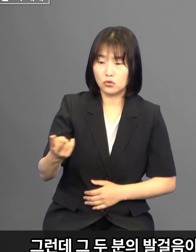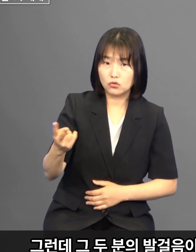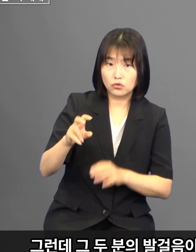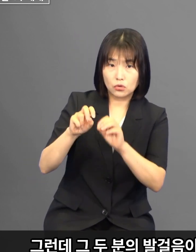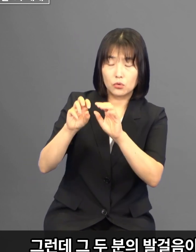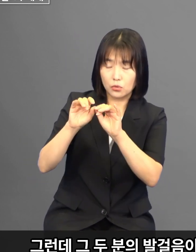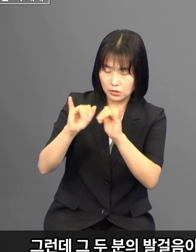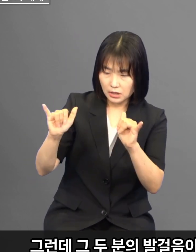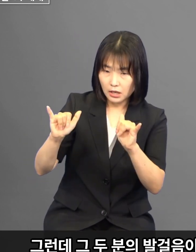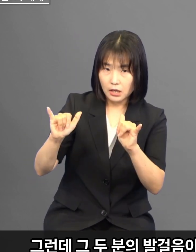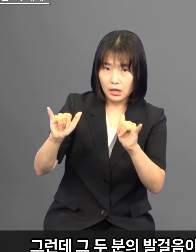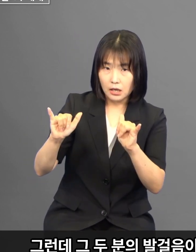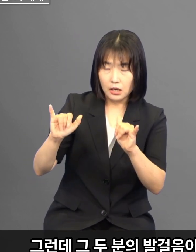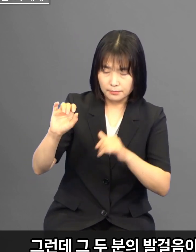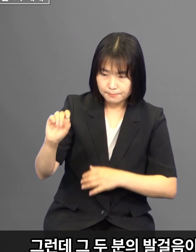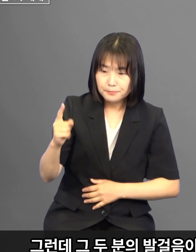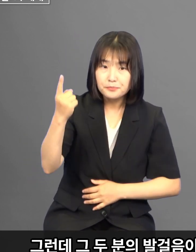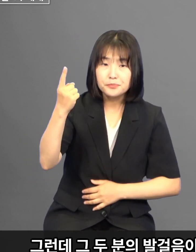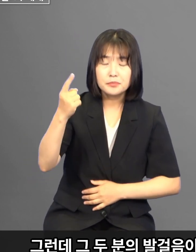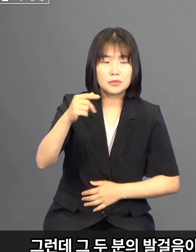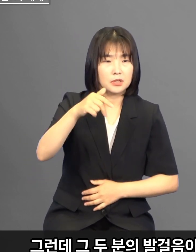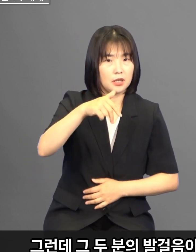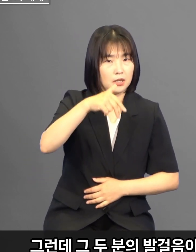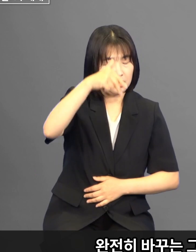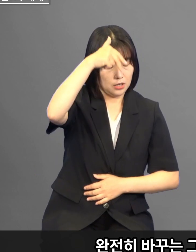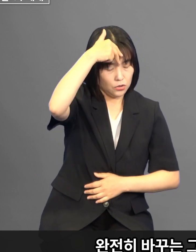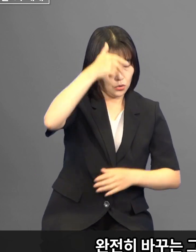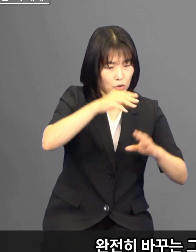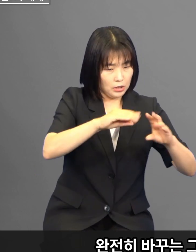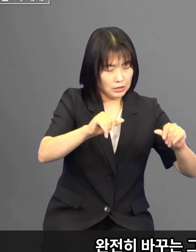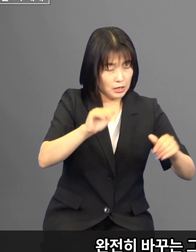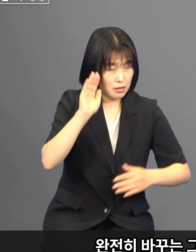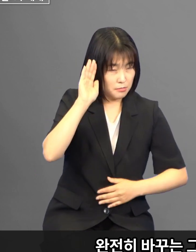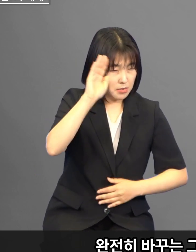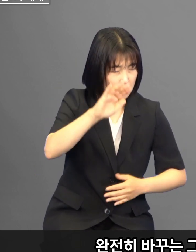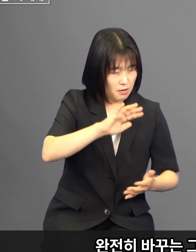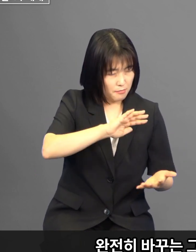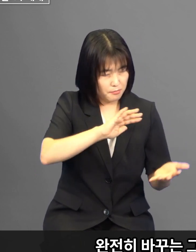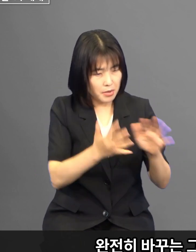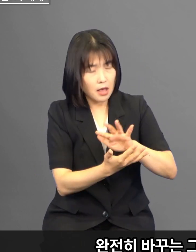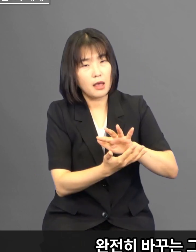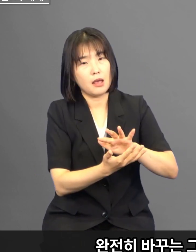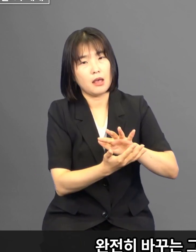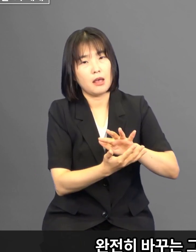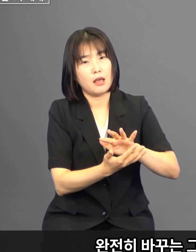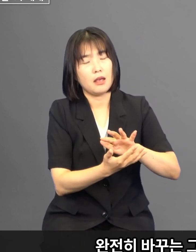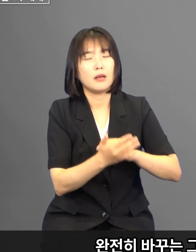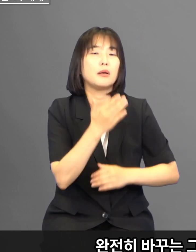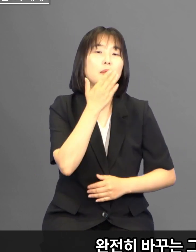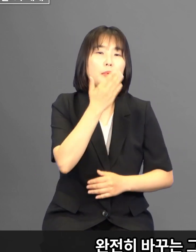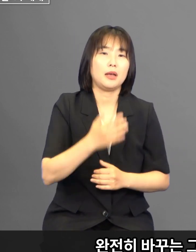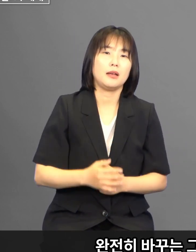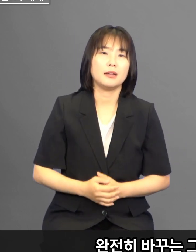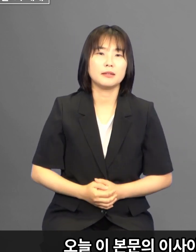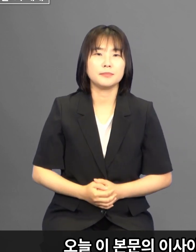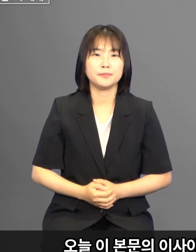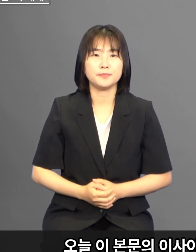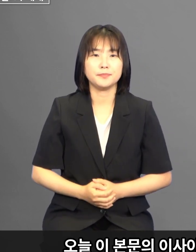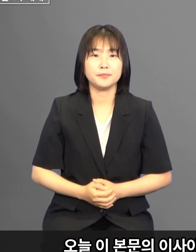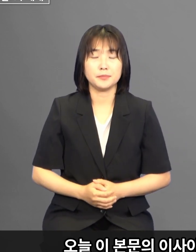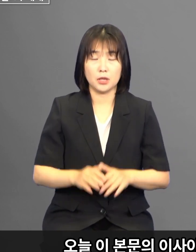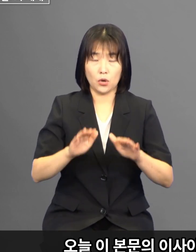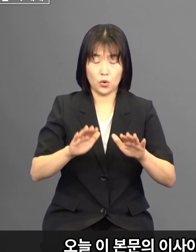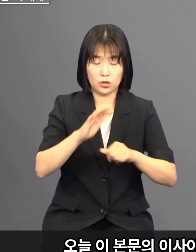발걸음이 우리 역사를, 이 나라의 민족의 미래를 완전히 바꾸는 그런 발걸음이 되었던 것이죠. 오늘